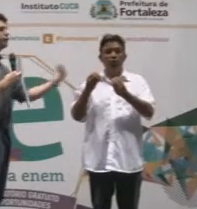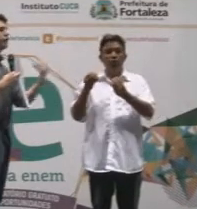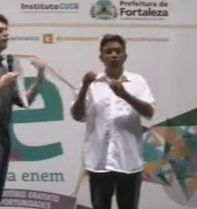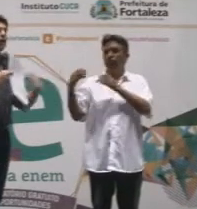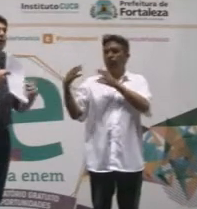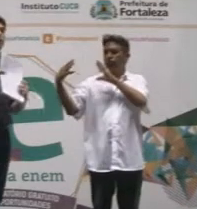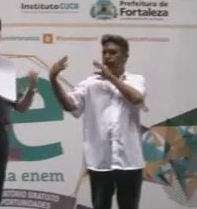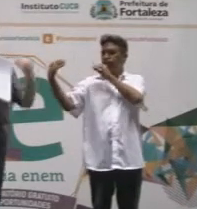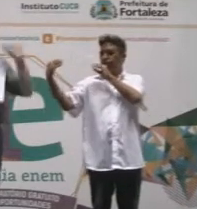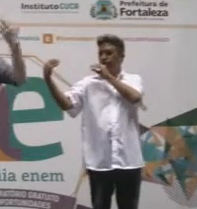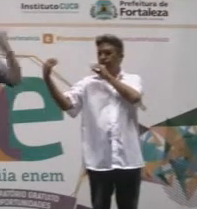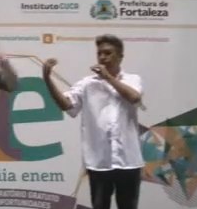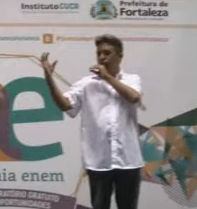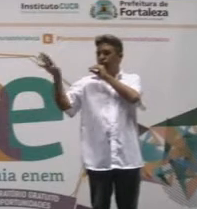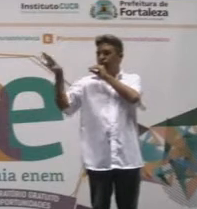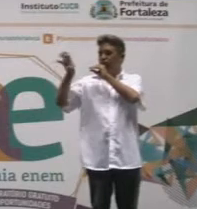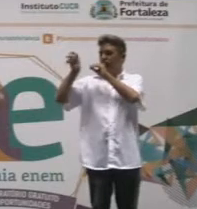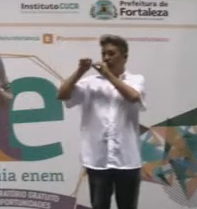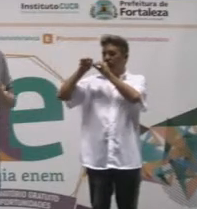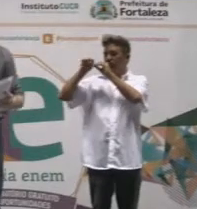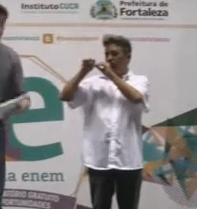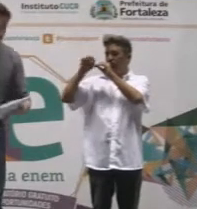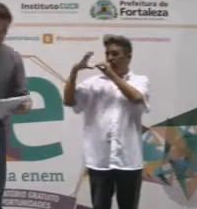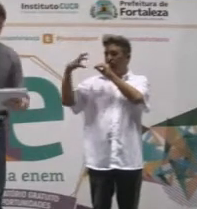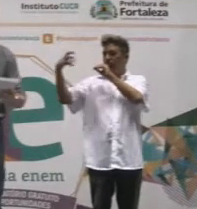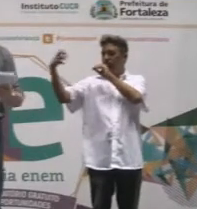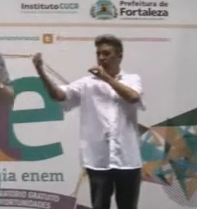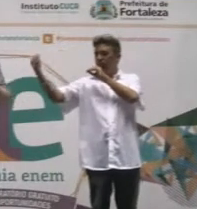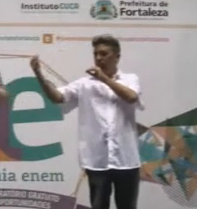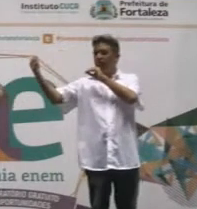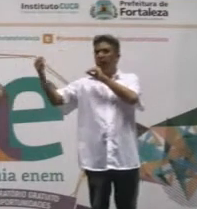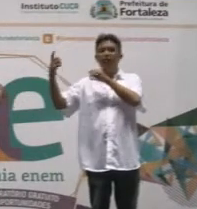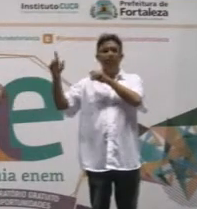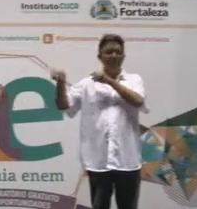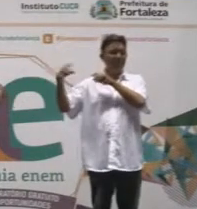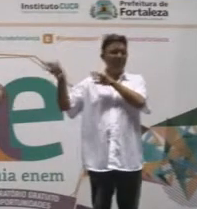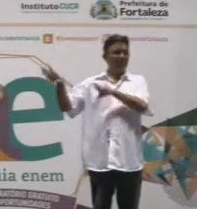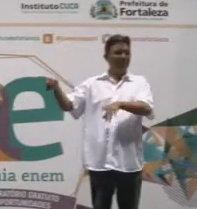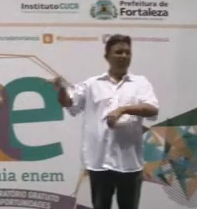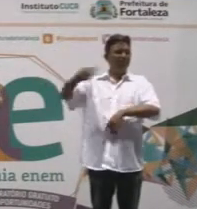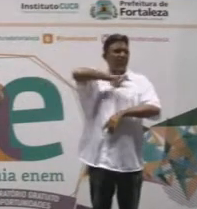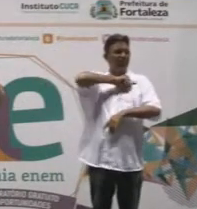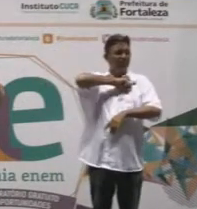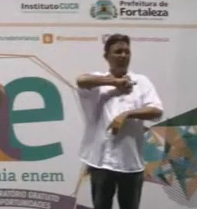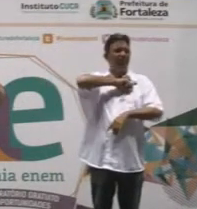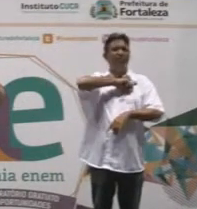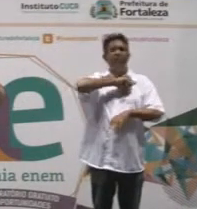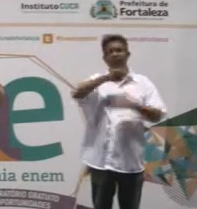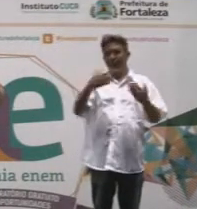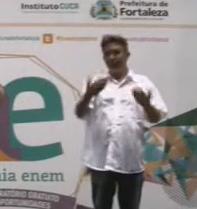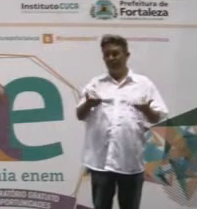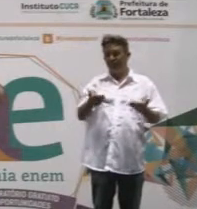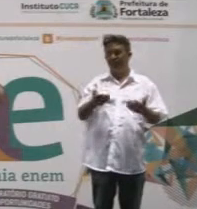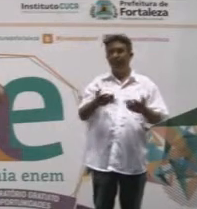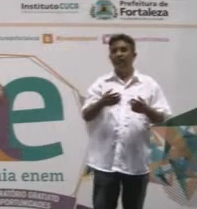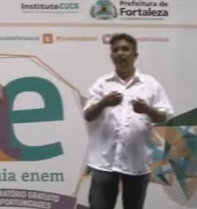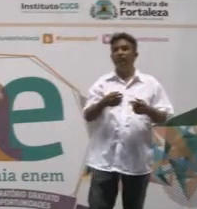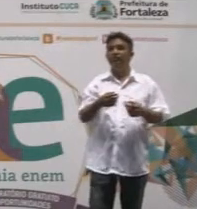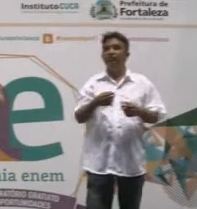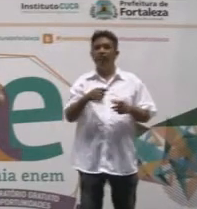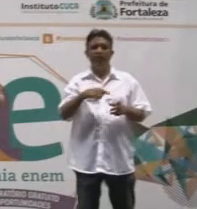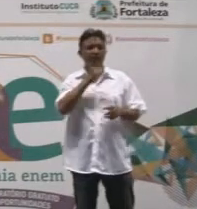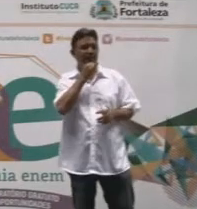falar perto de alguém, são os aerosóis que você elimina, é altamente contagiosa, são gotículas que são eliminadas